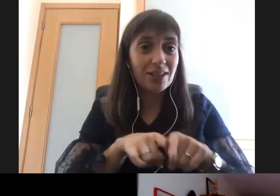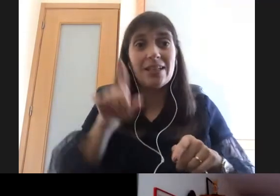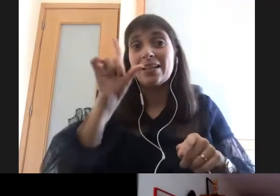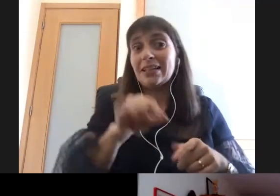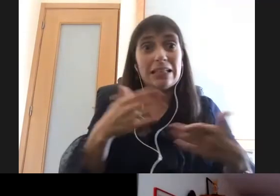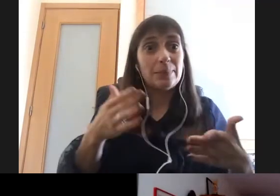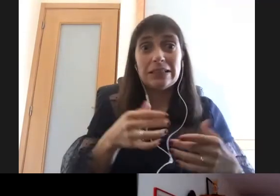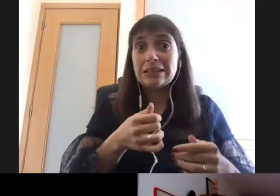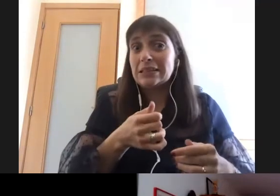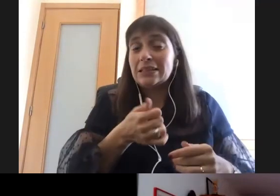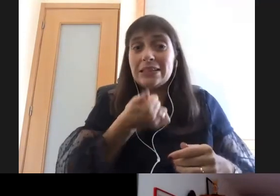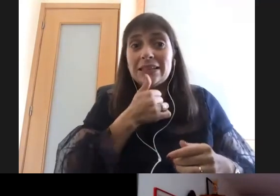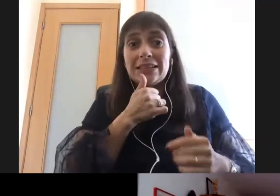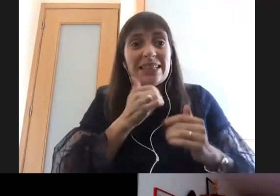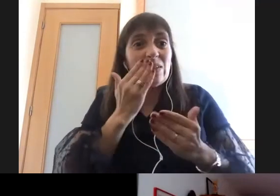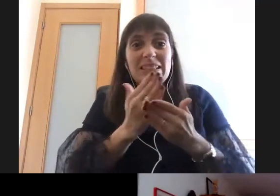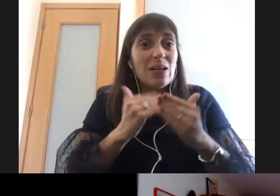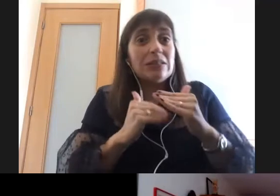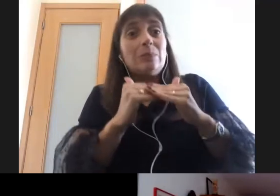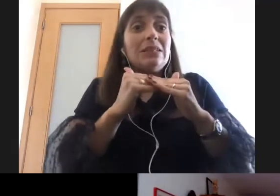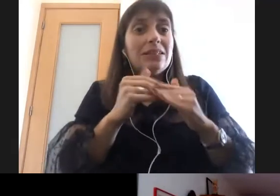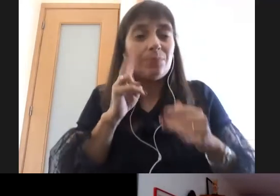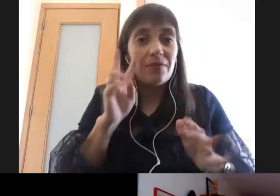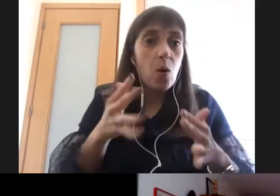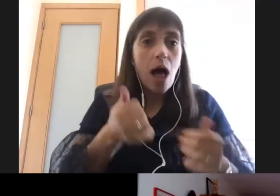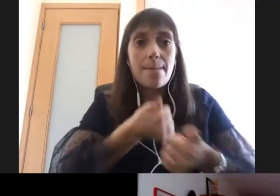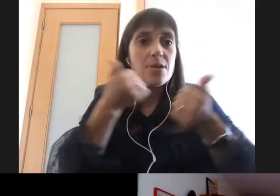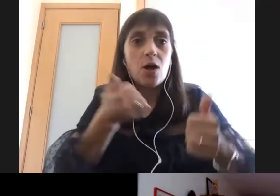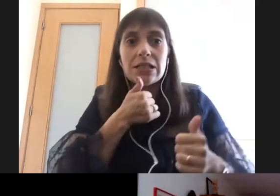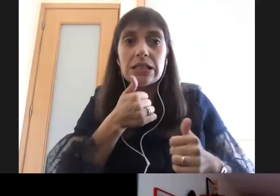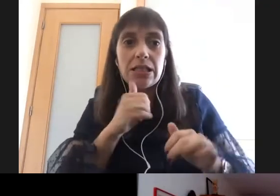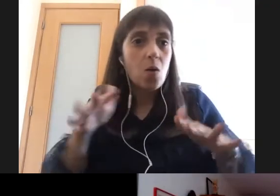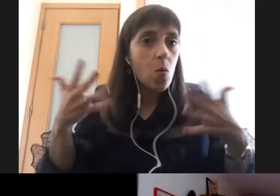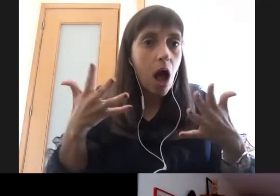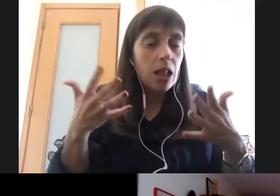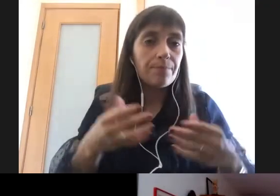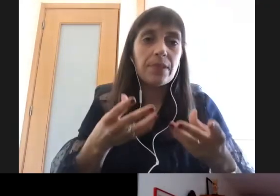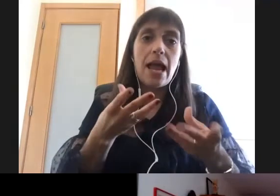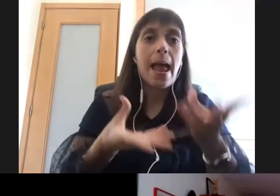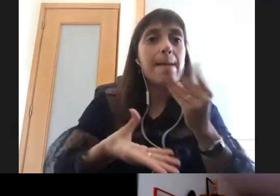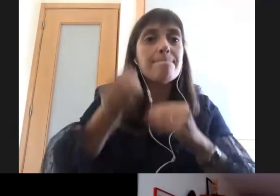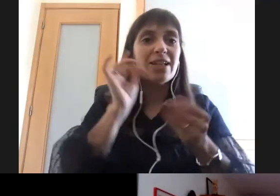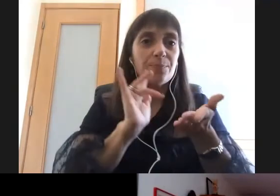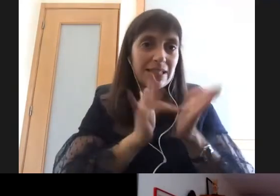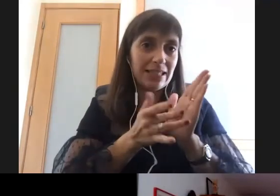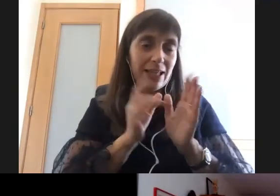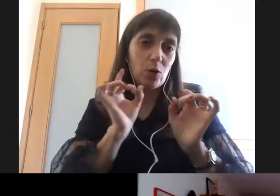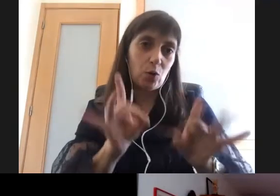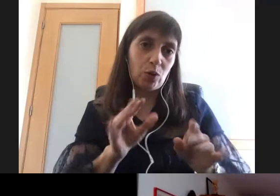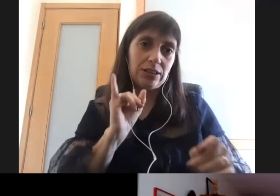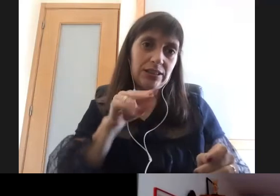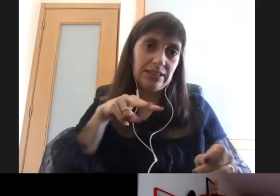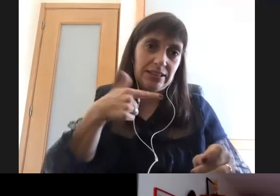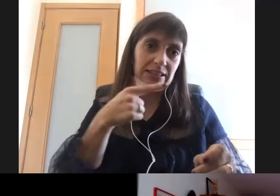decisão para ver qual é a melhor decisão de tomar e tudo mais, é muito mais brasileira do que o integralismo